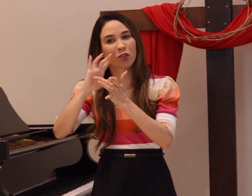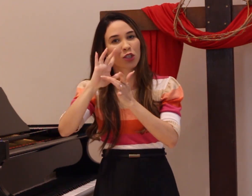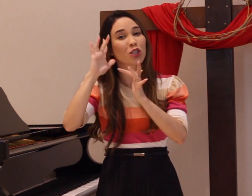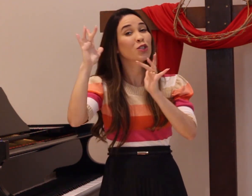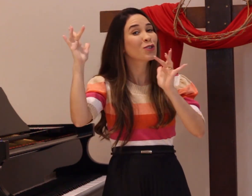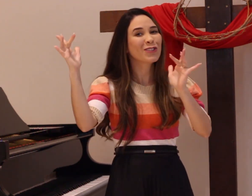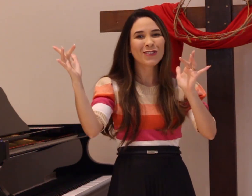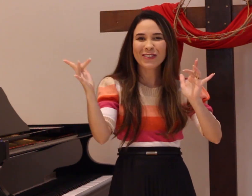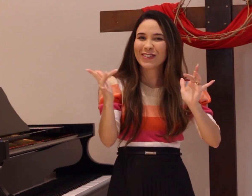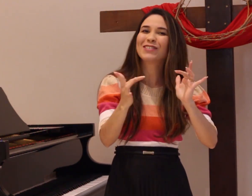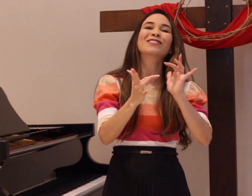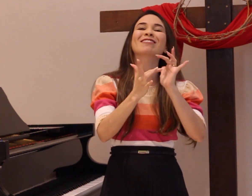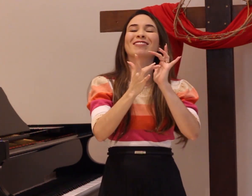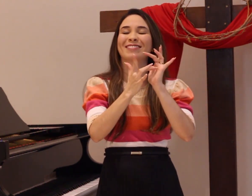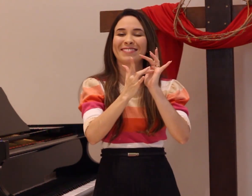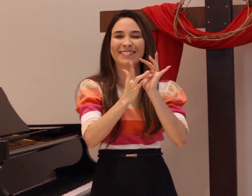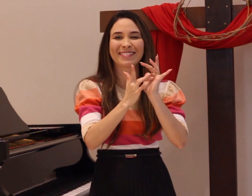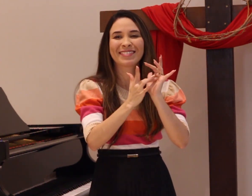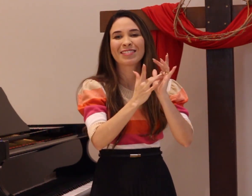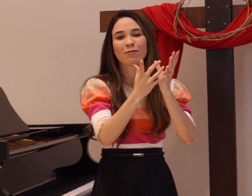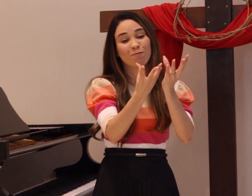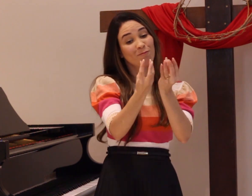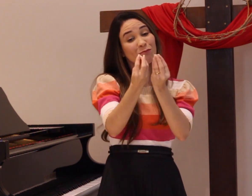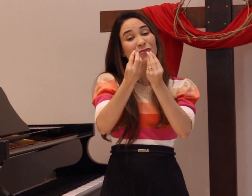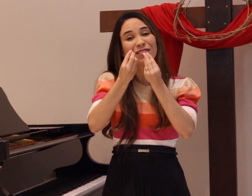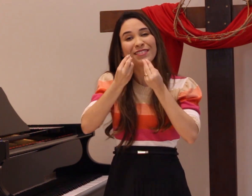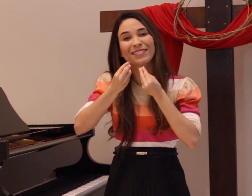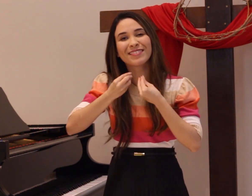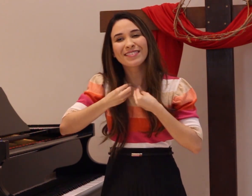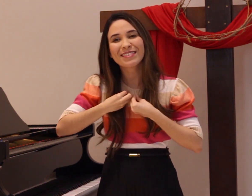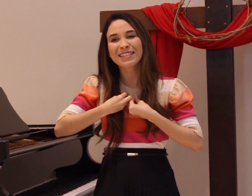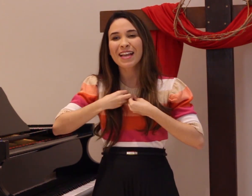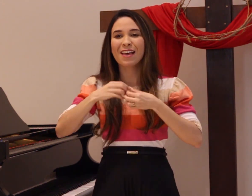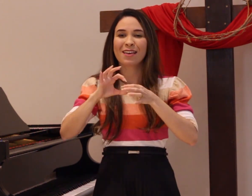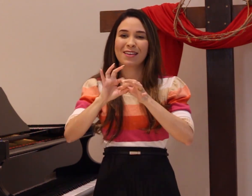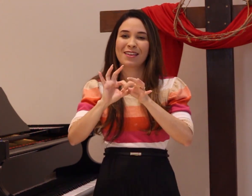Não há mais condenação.